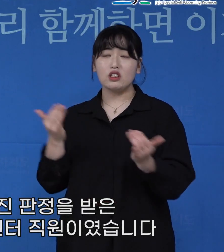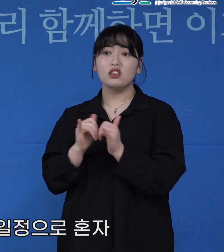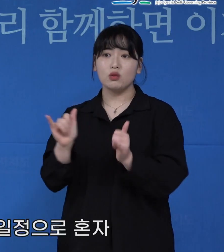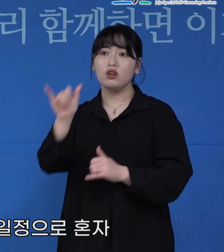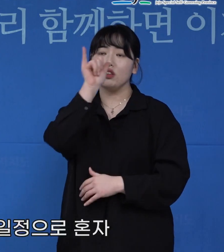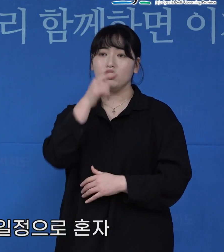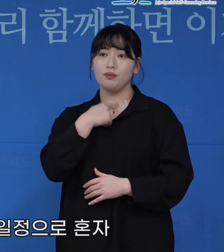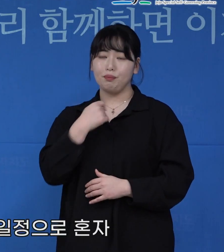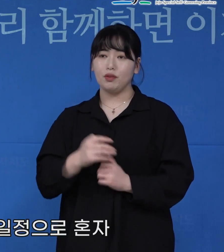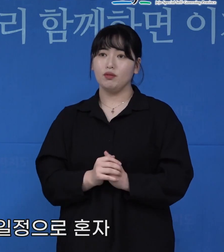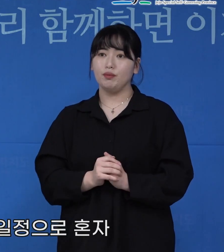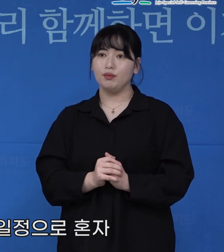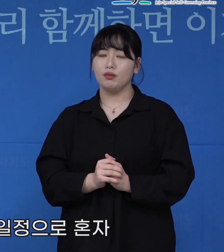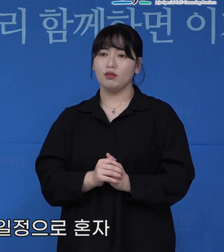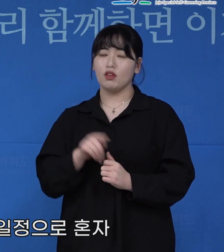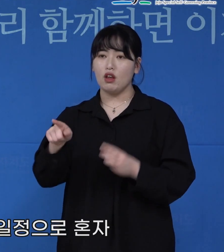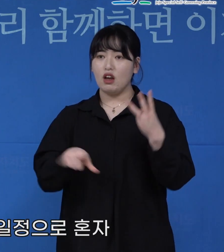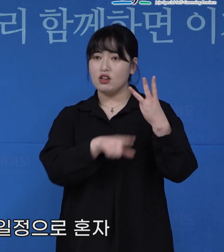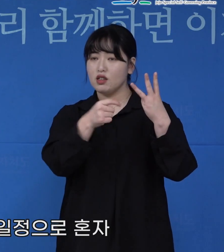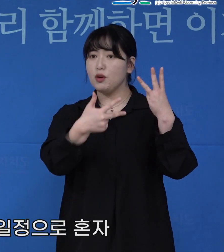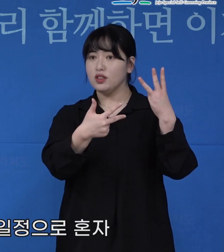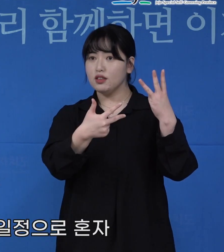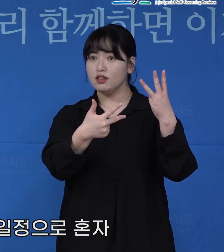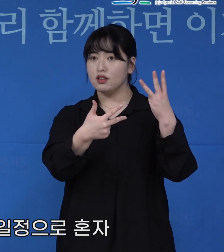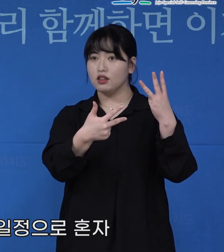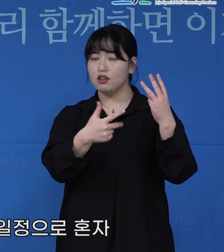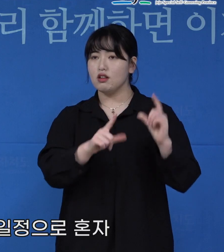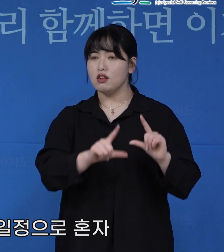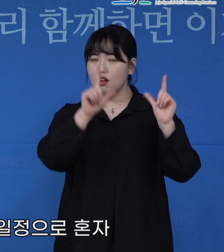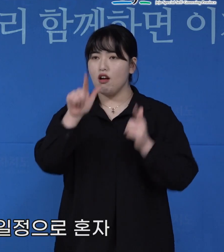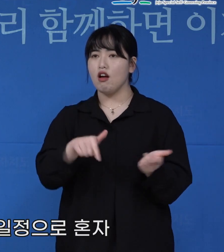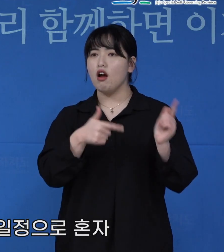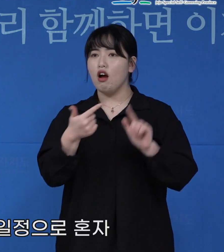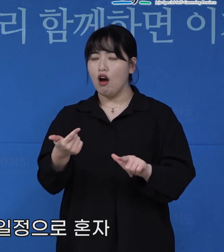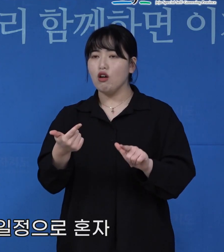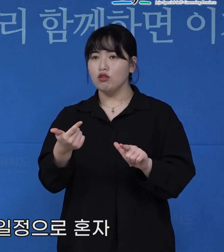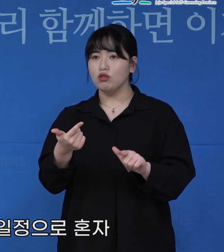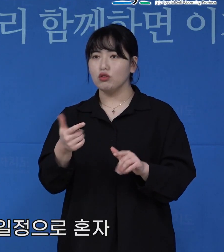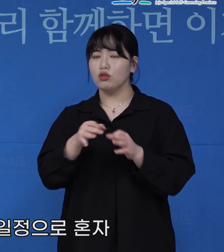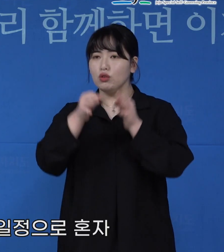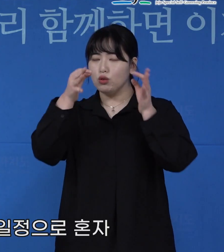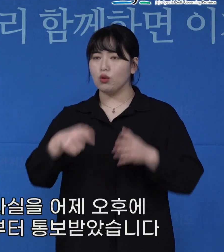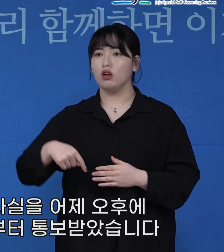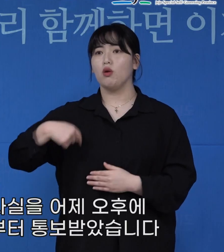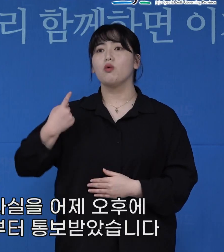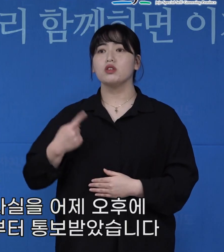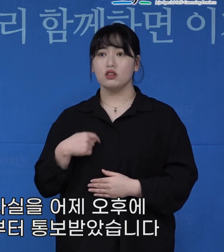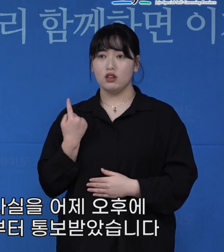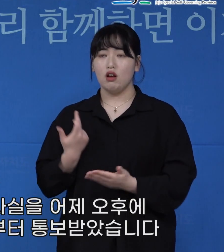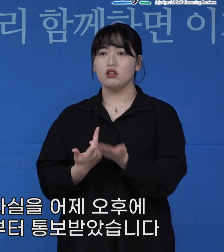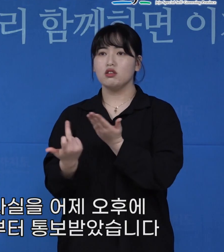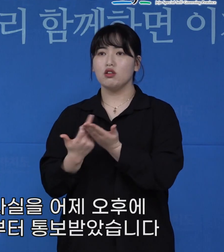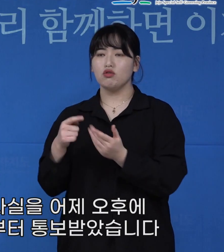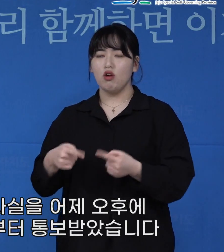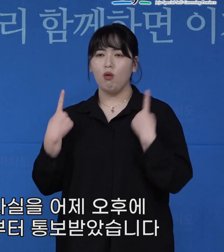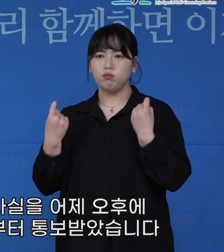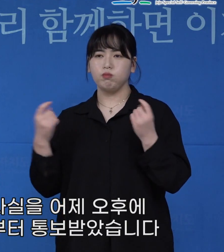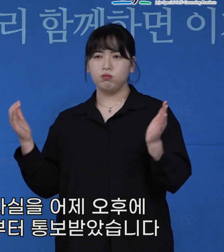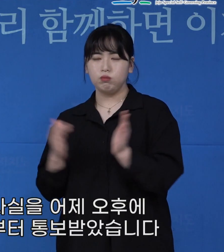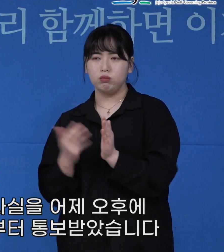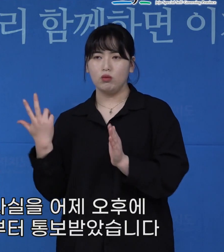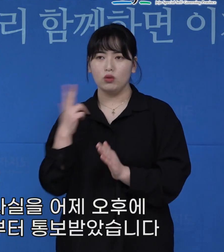직원이었습니다. 이 3월 7일에 하루 일정으로 혼자 제주를 여행하고 간